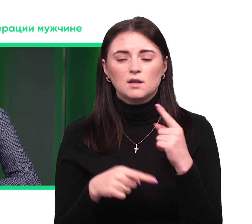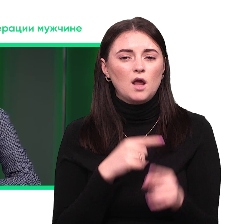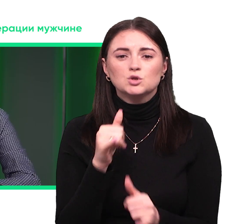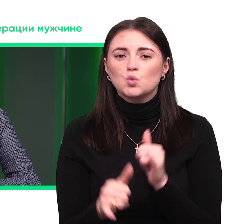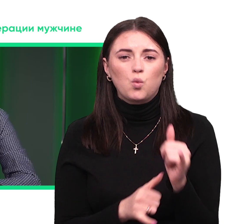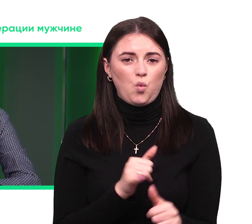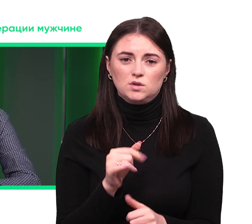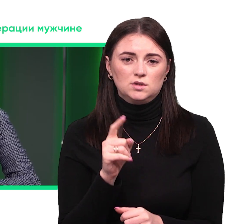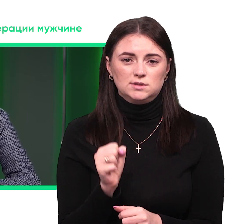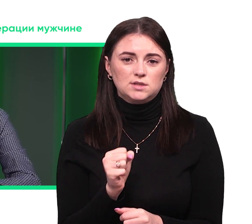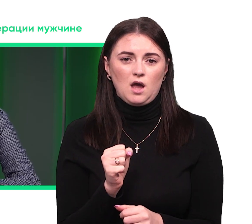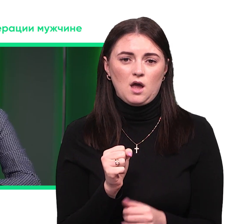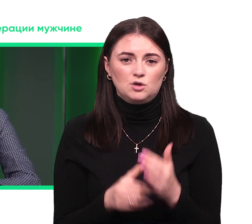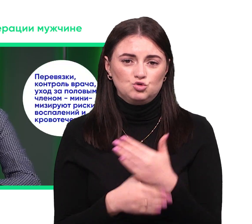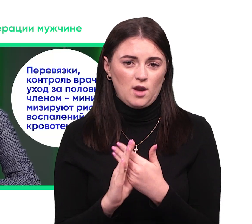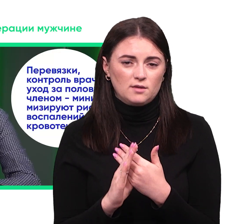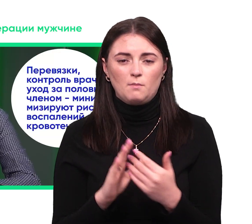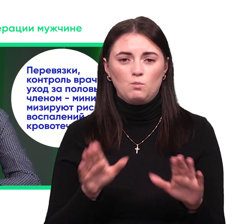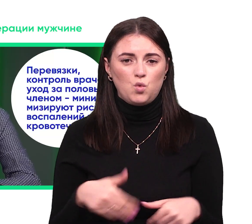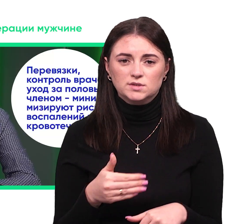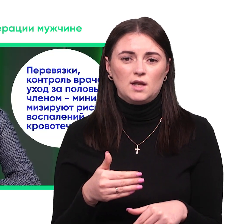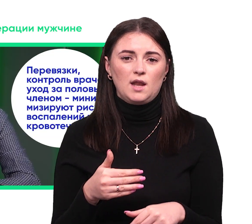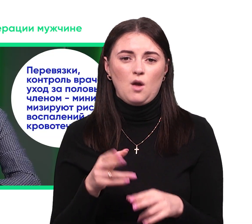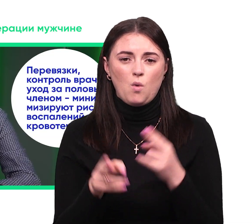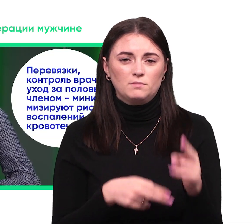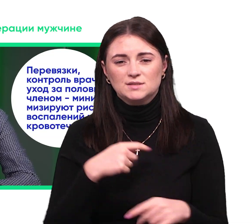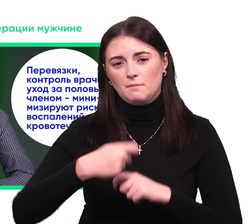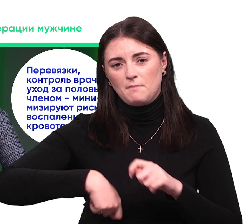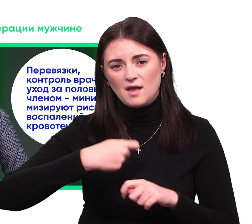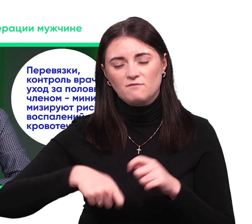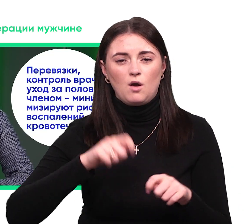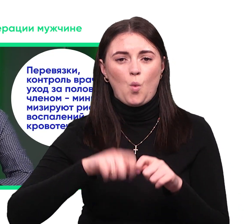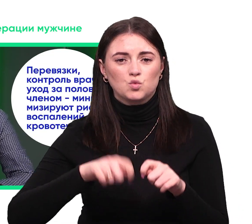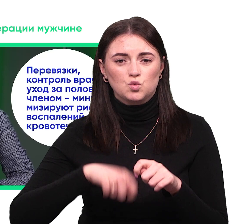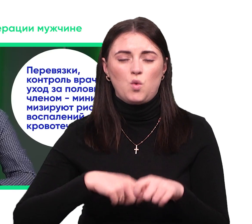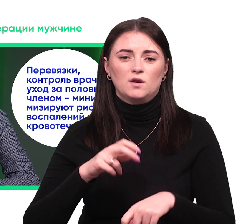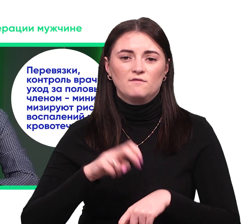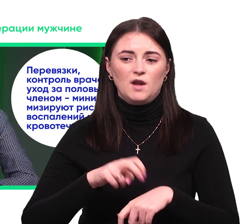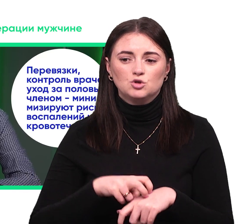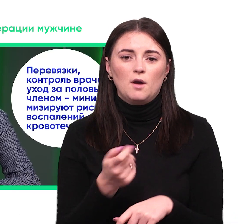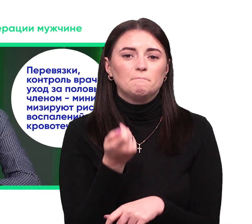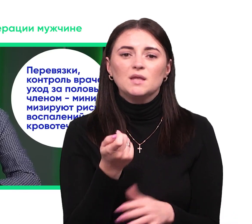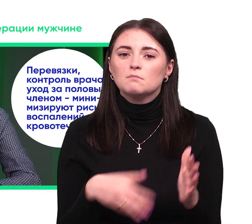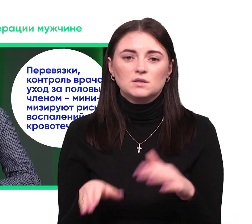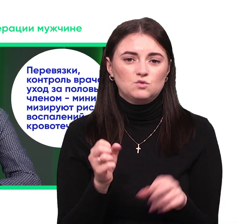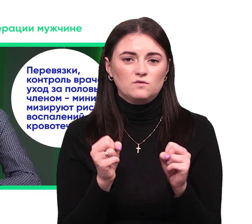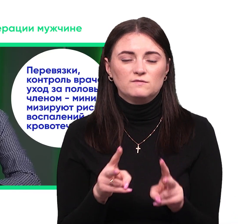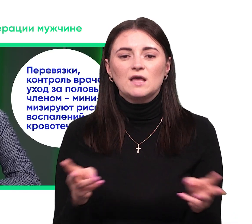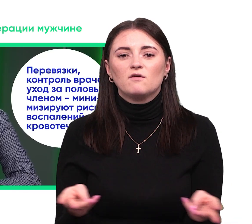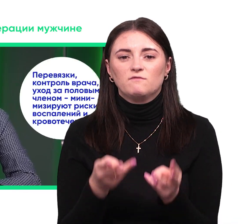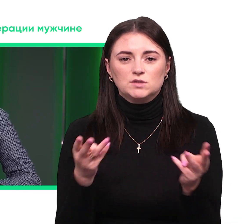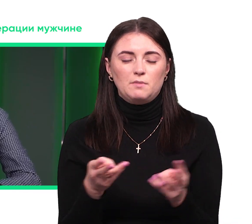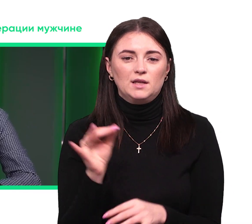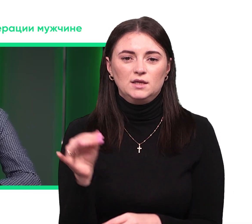за половым членом в послеоперационном периоде, перевязки, контроль врача минимизируют все риски, воспалительные